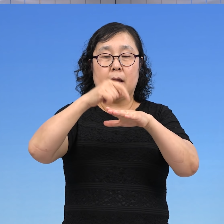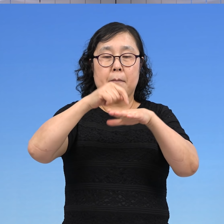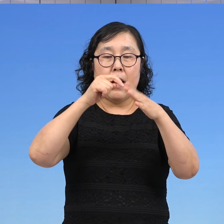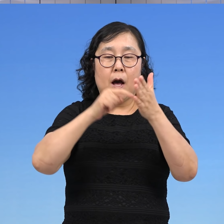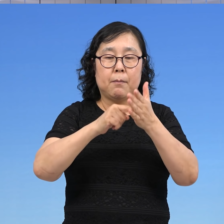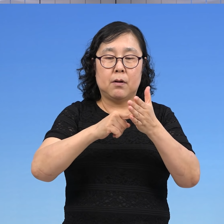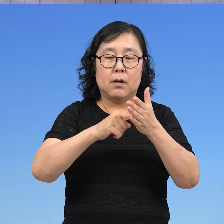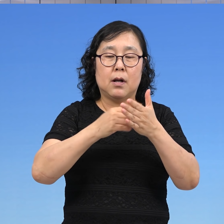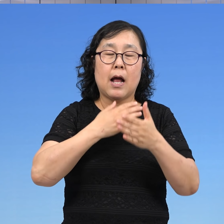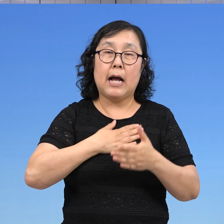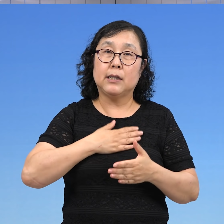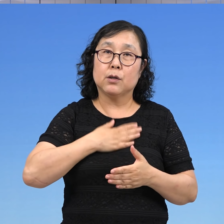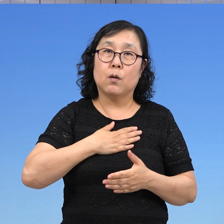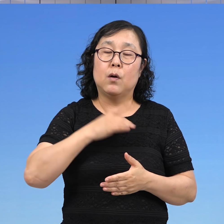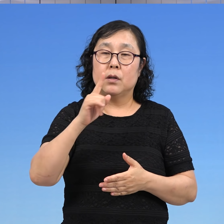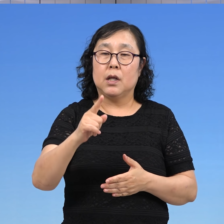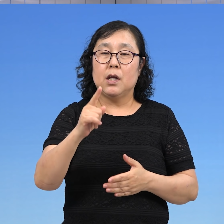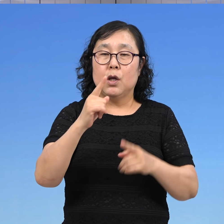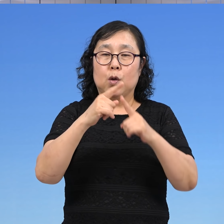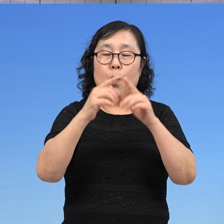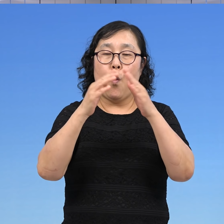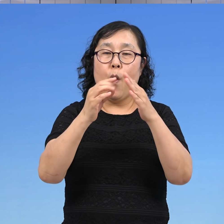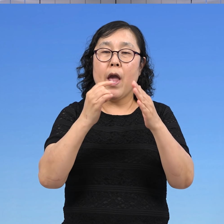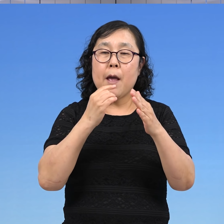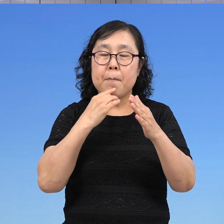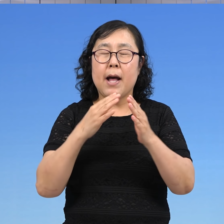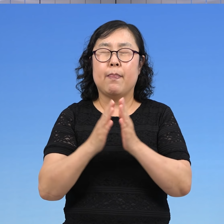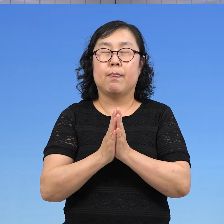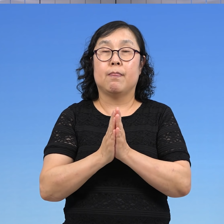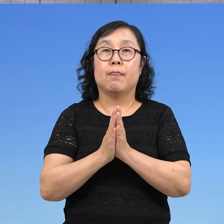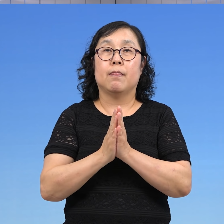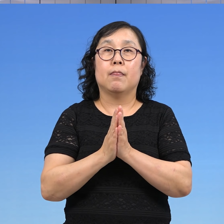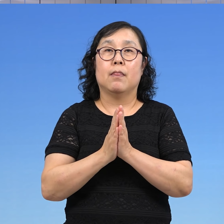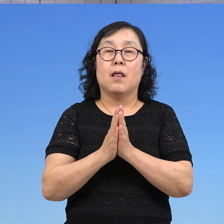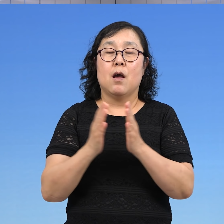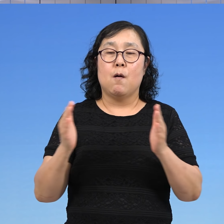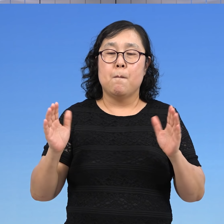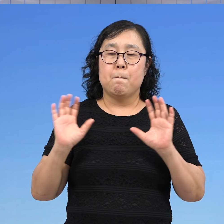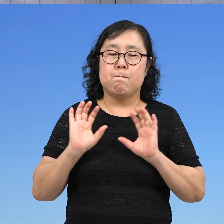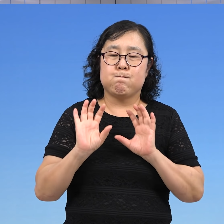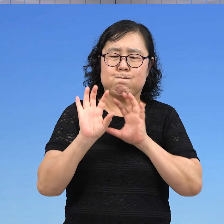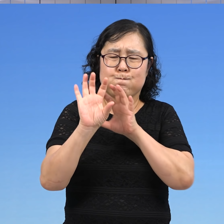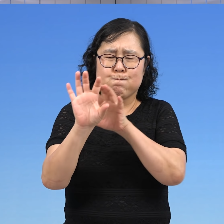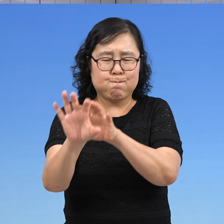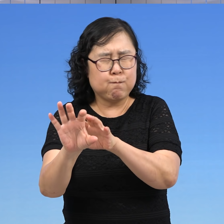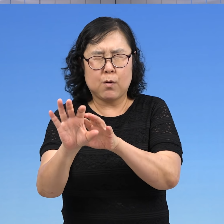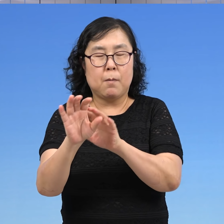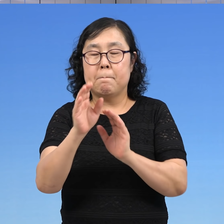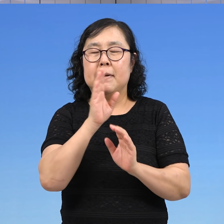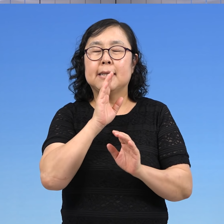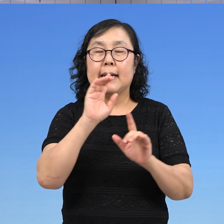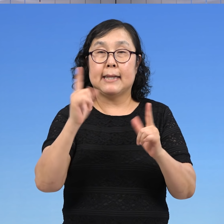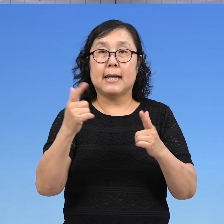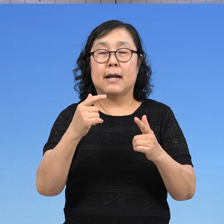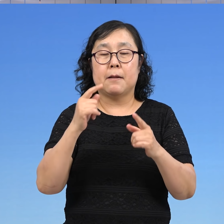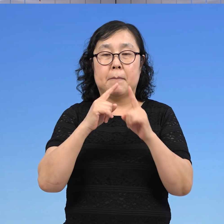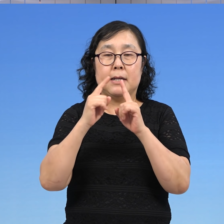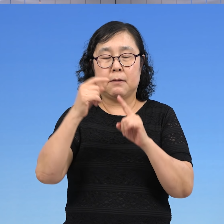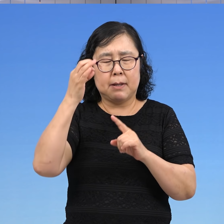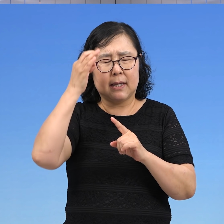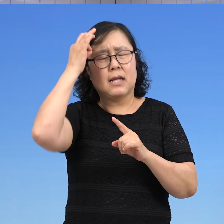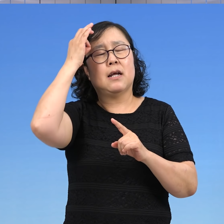하나님의 마음을 알았기 때문에 미 한 교회만 이렇게 몰려드는 고른 거 아니다 라고 그렇게 말씀으로 깨달음 있었기 때문에